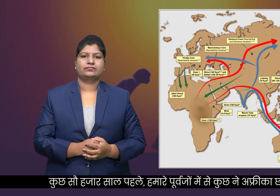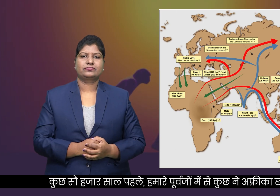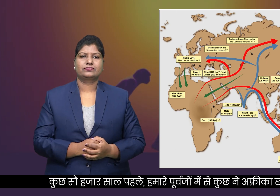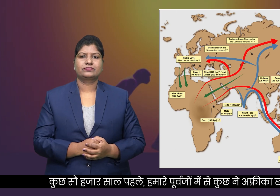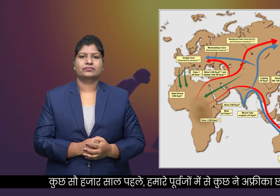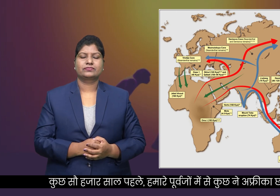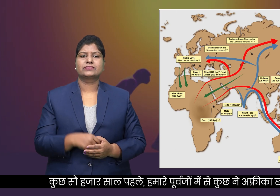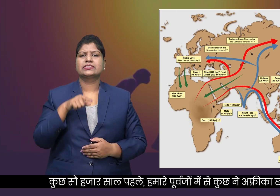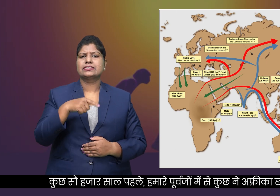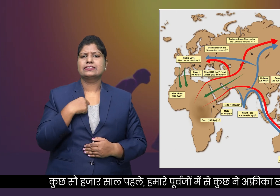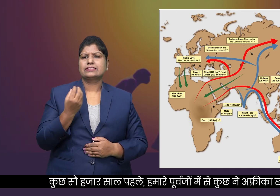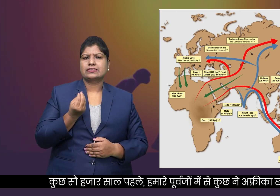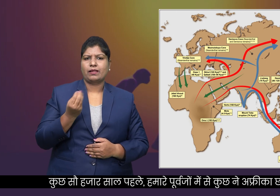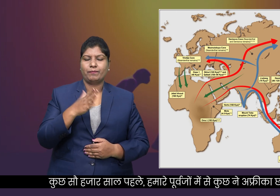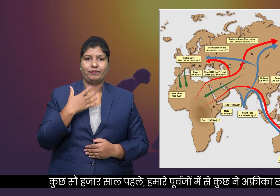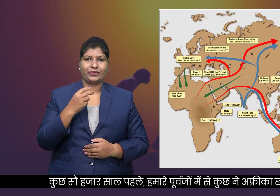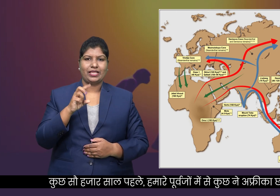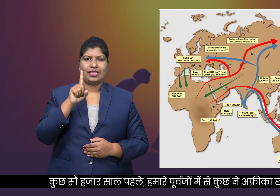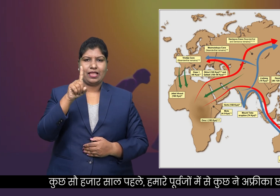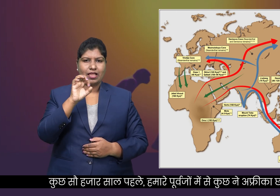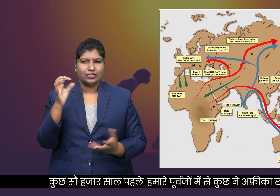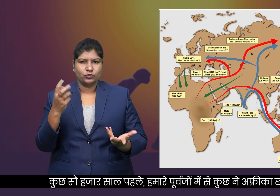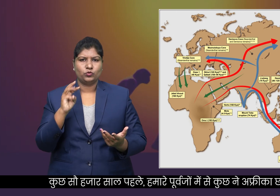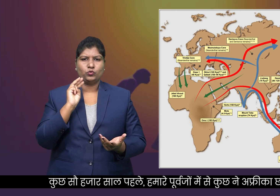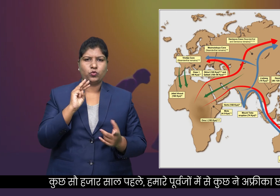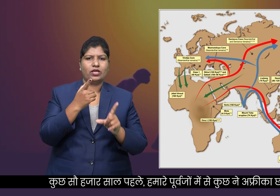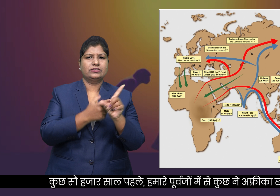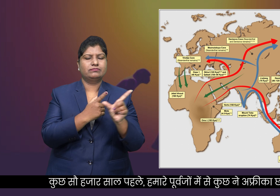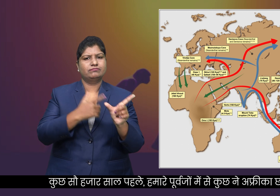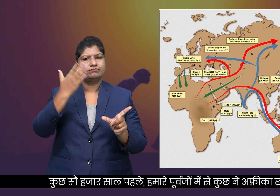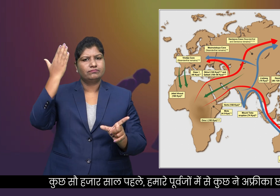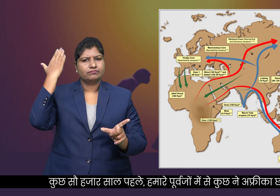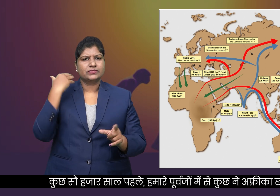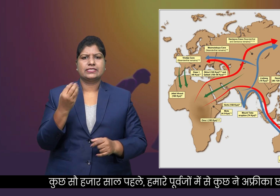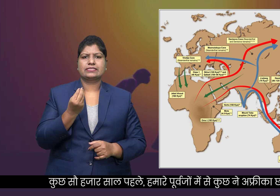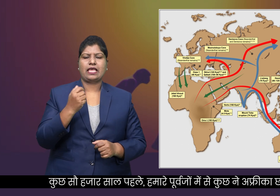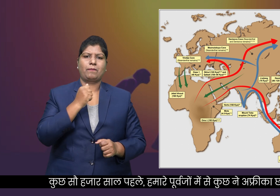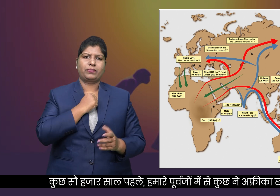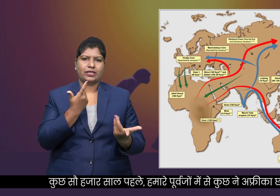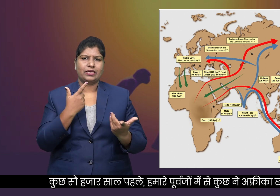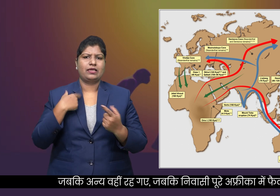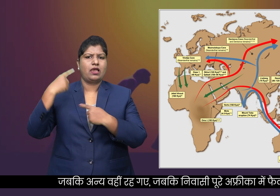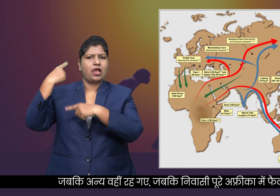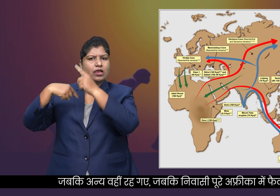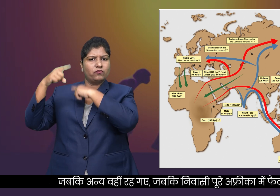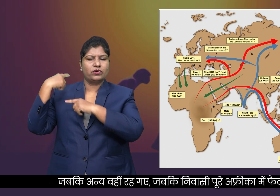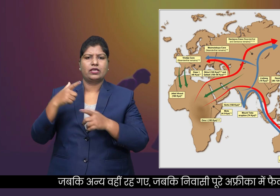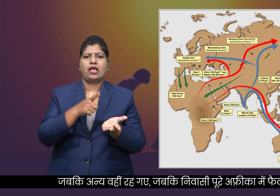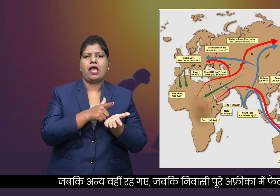कुछ 100,000 साल पहले हमारे पूर्वजों में से कुछ ने अफ्रीका छोड़ दिया, जबकि अन्य वहीं रह